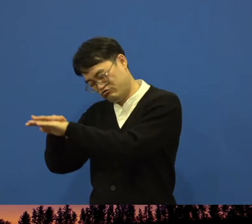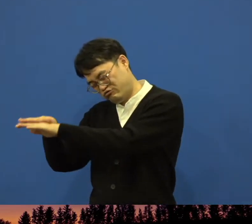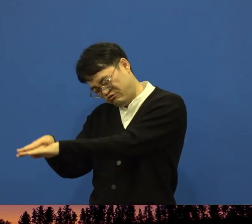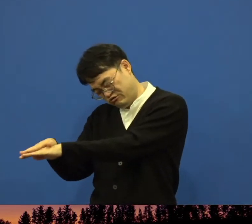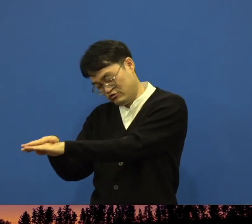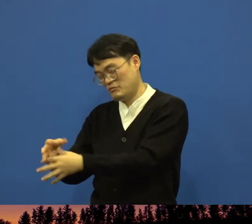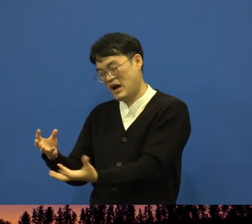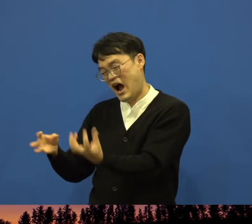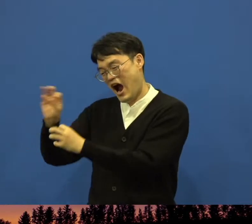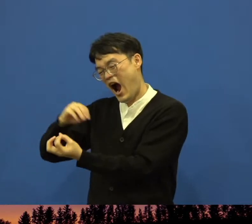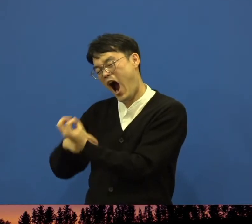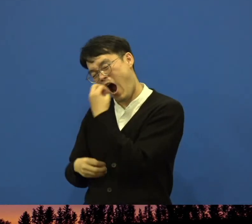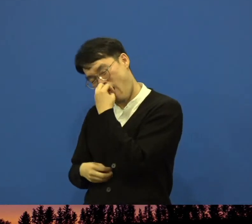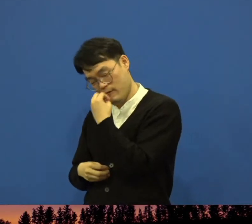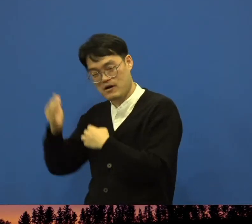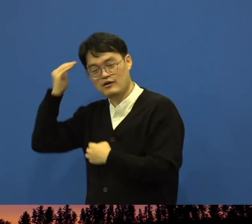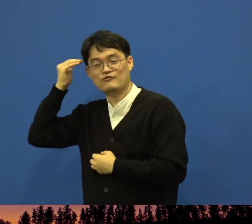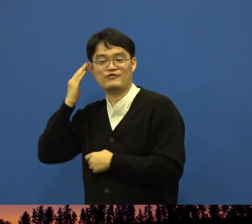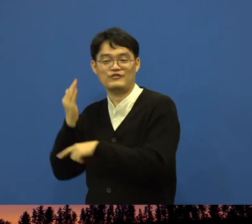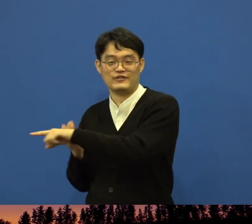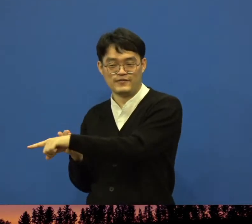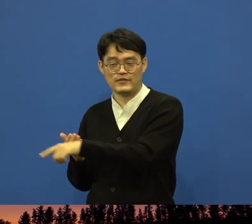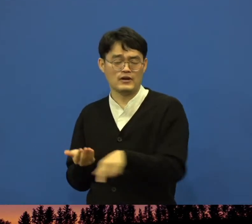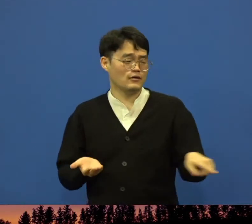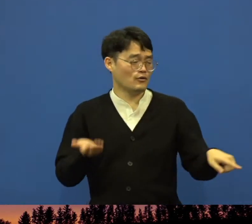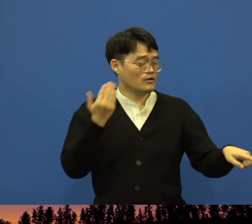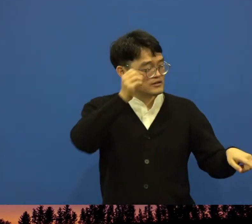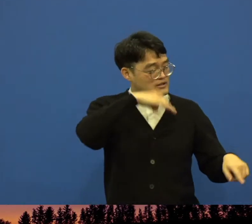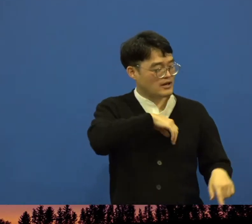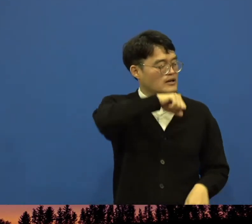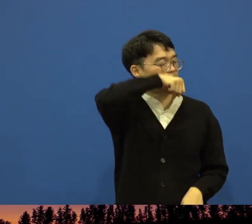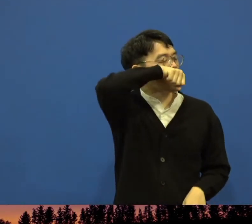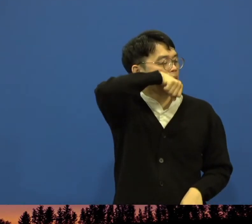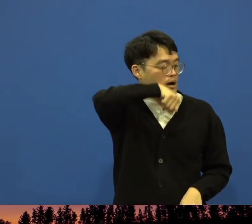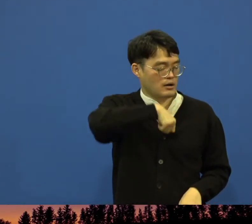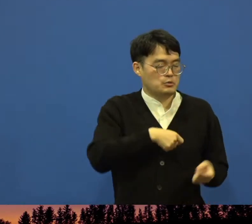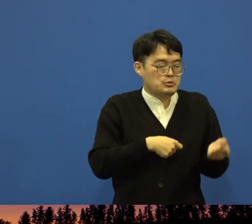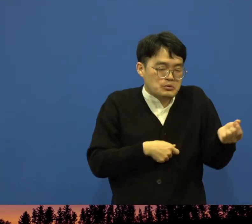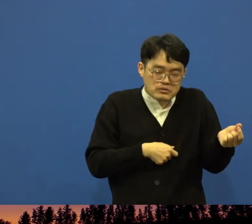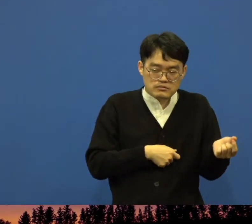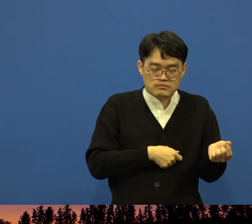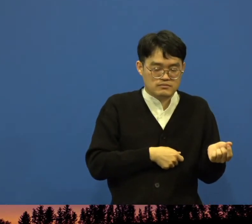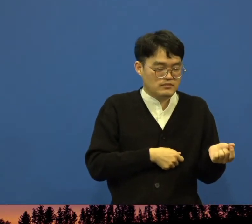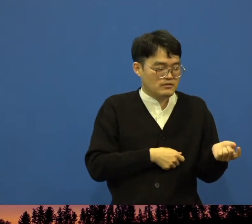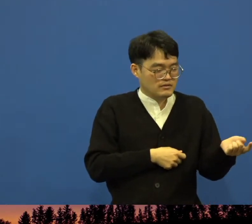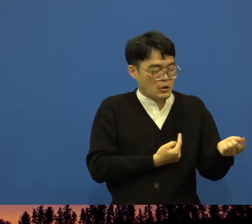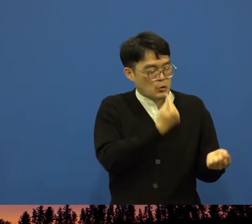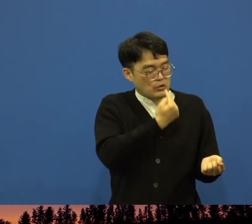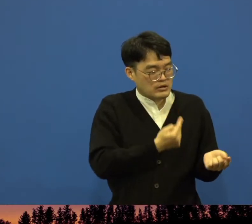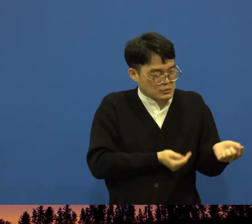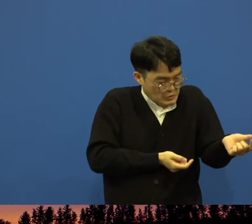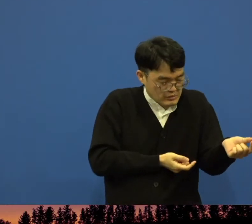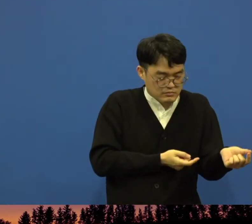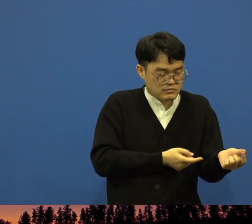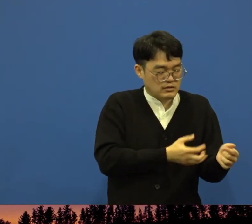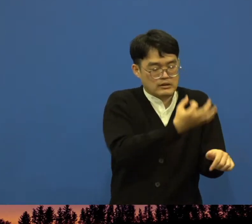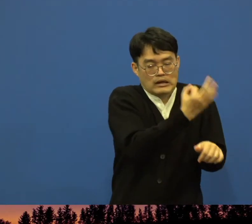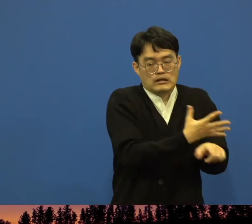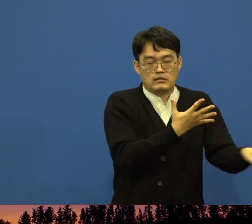고기 자체를 먹어요. 양파 조금 해가지고 구워가지고 이렇게 먹고 매우 간단해요. 매우 간단해. 그러니까